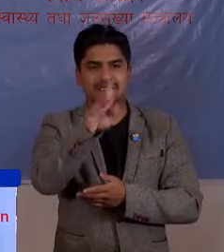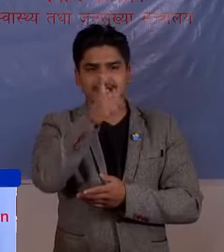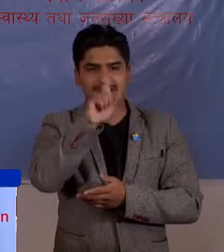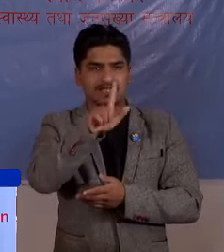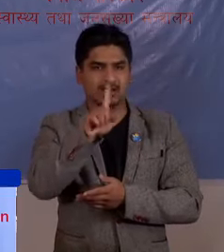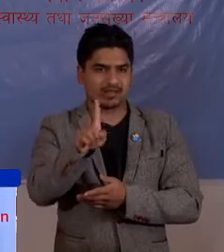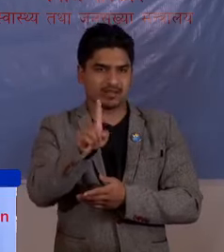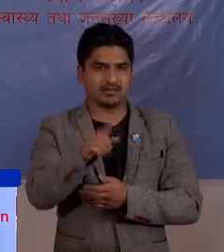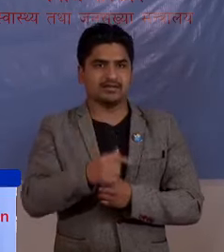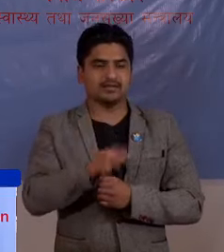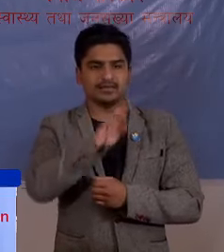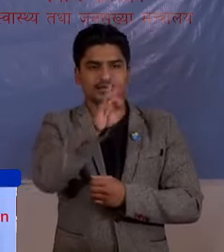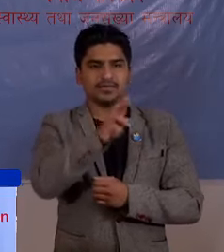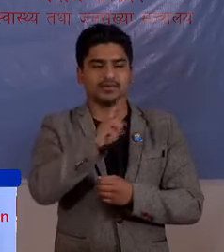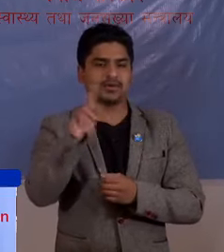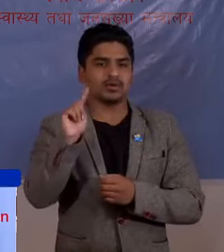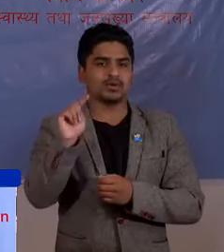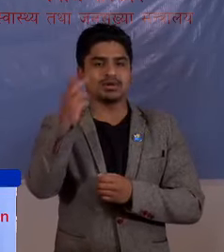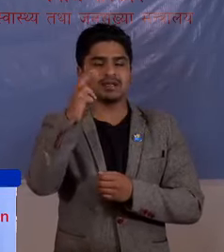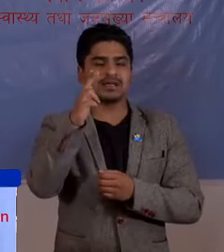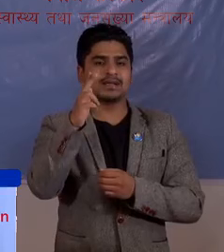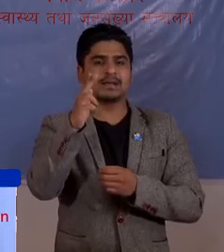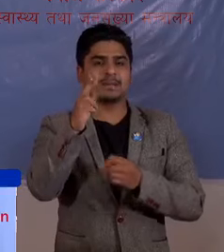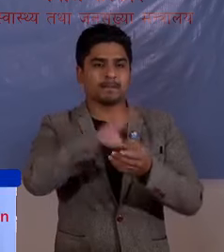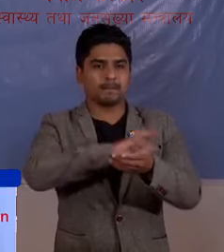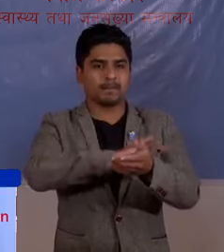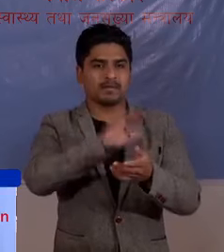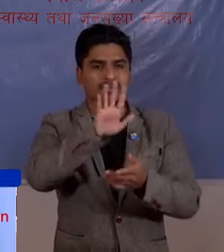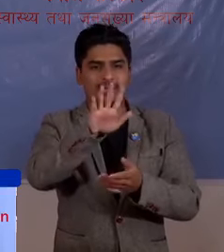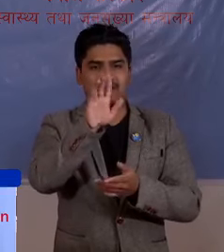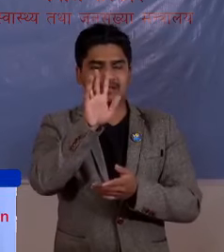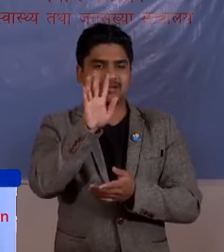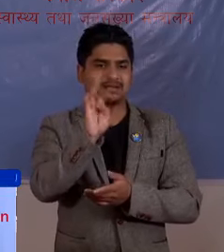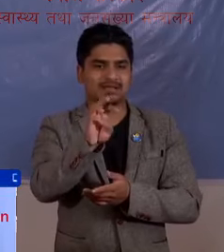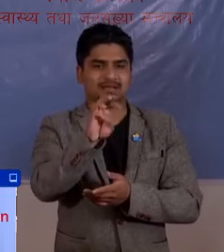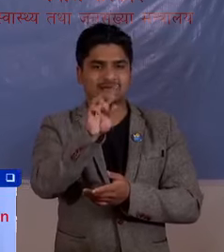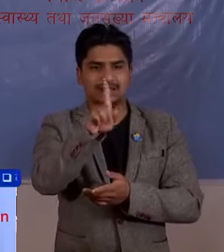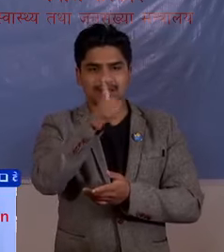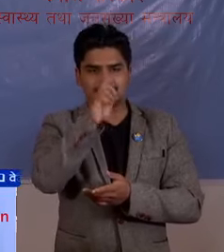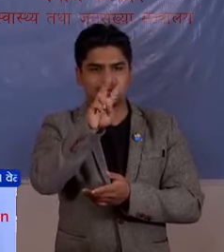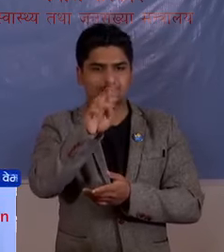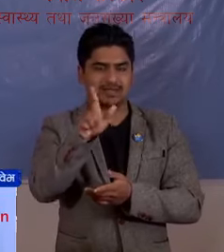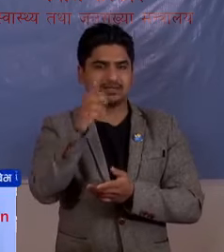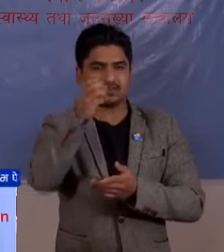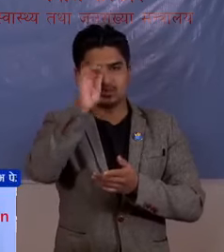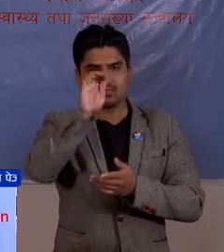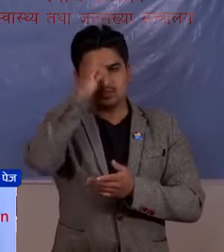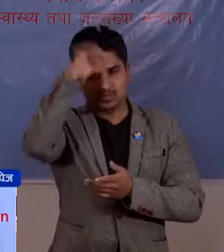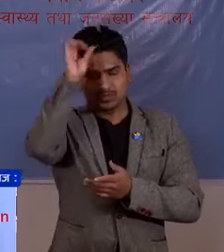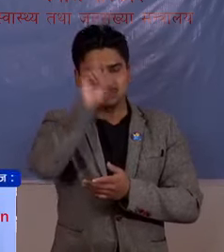3,471 र कर्णाली प्रदेशमा 5,128, साथै सुदूरपश्चिम प्रदेशमा